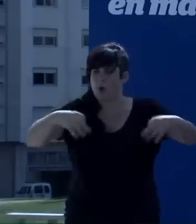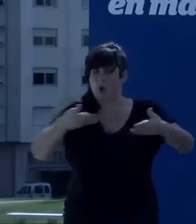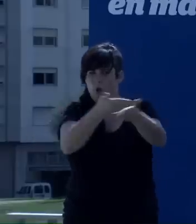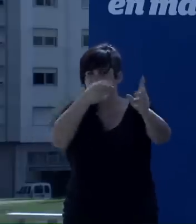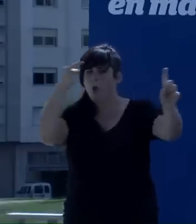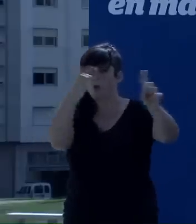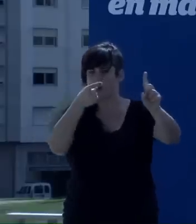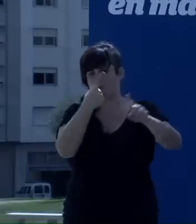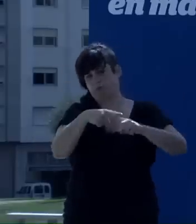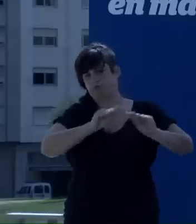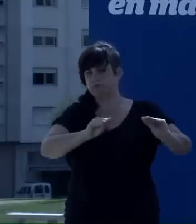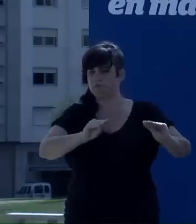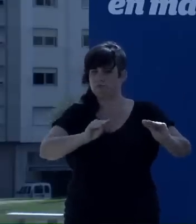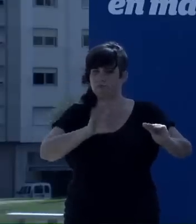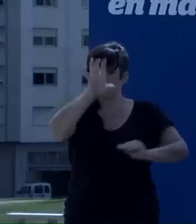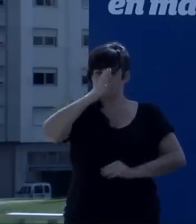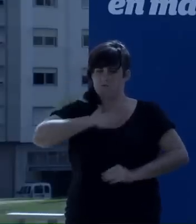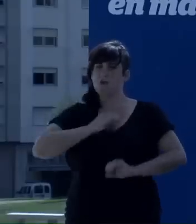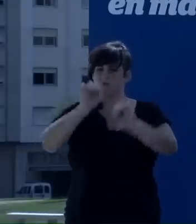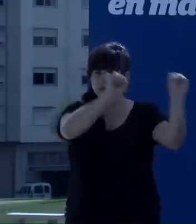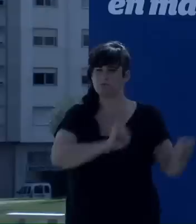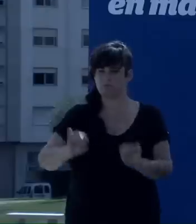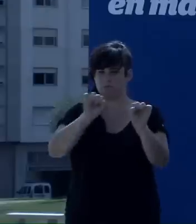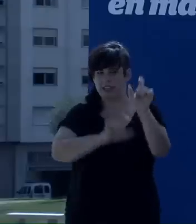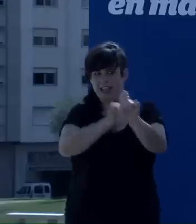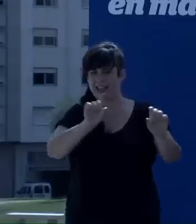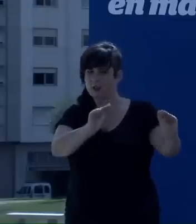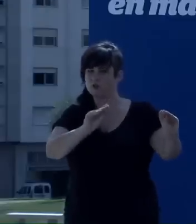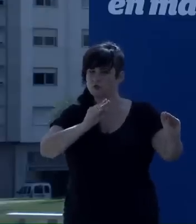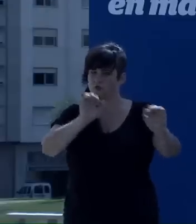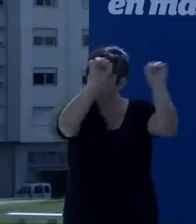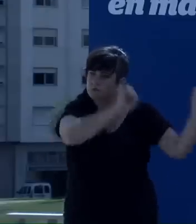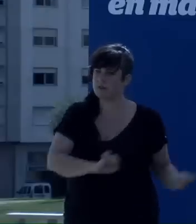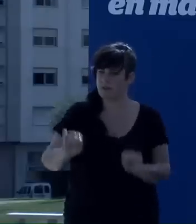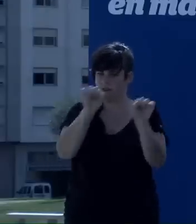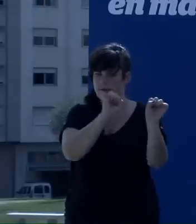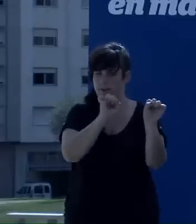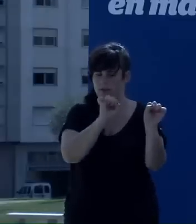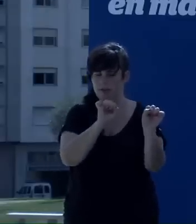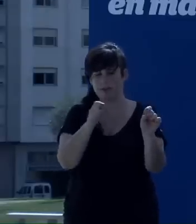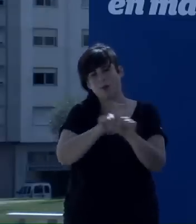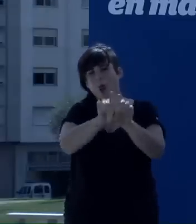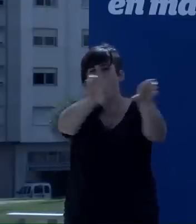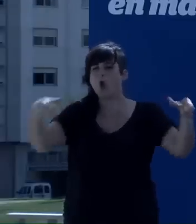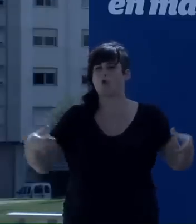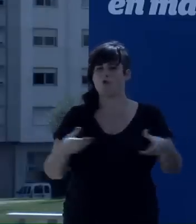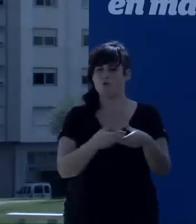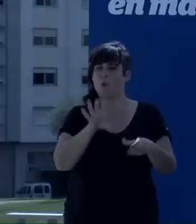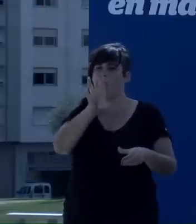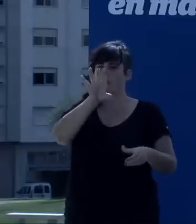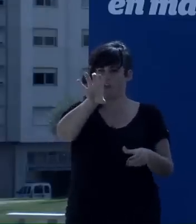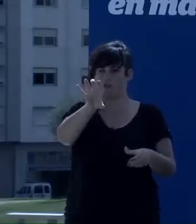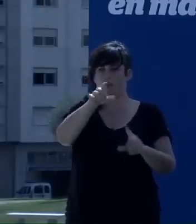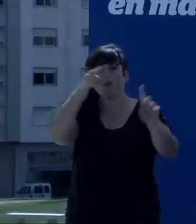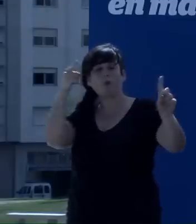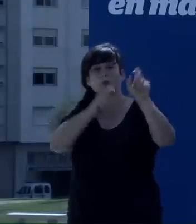súa nación, o seu país, a súa xente. Chamábase Garda Nacional. En principio estaba pensado só para defender